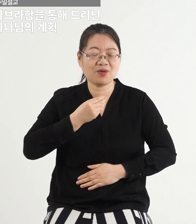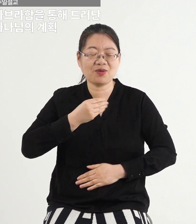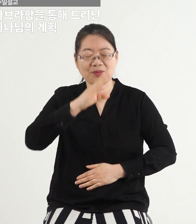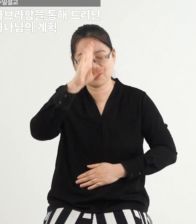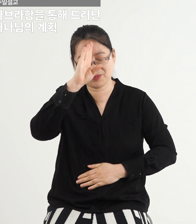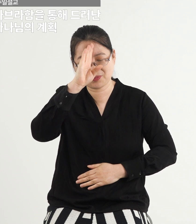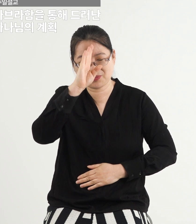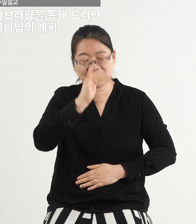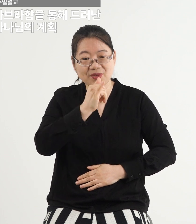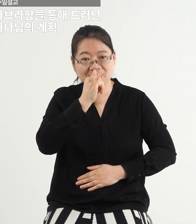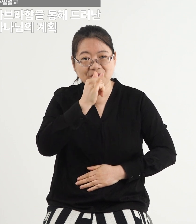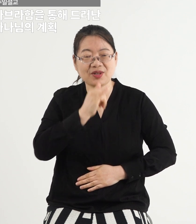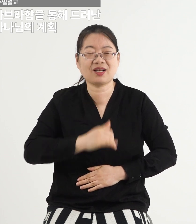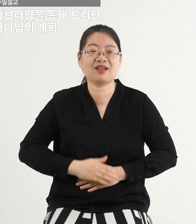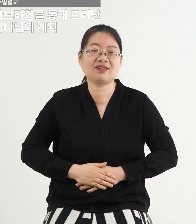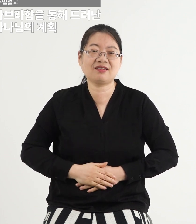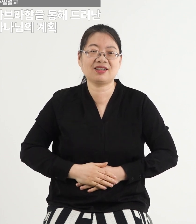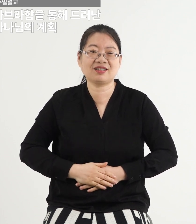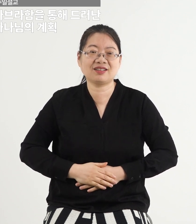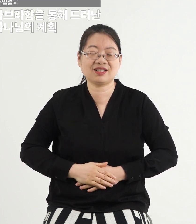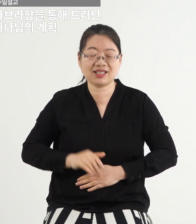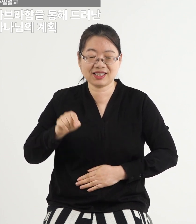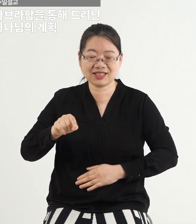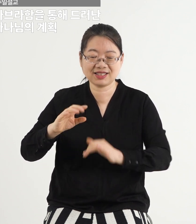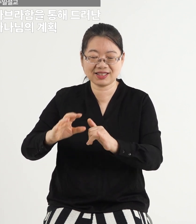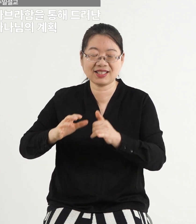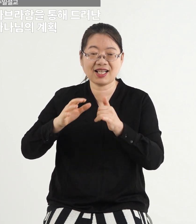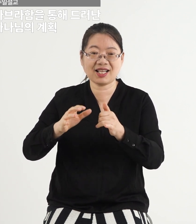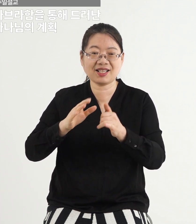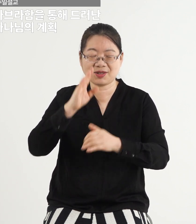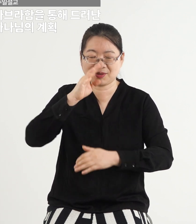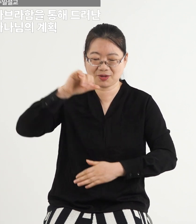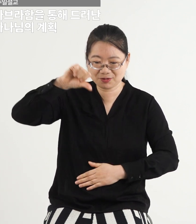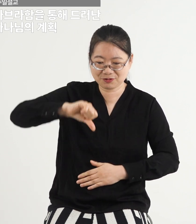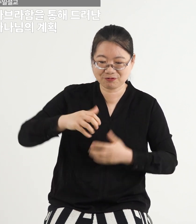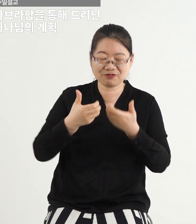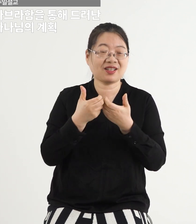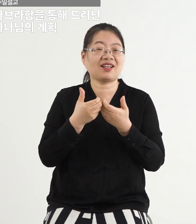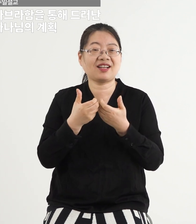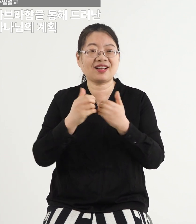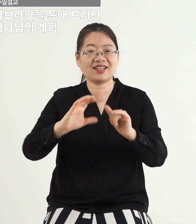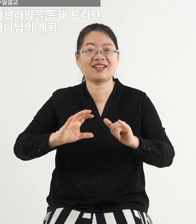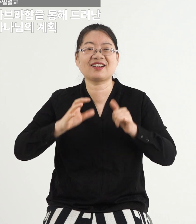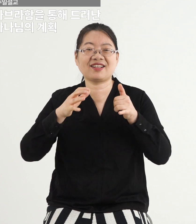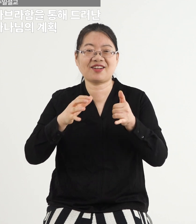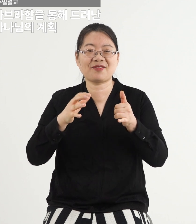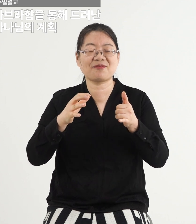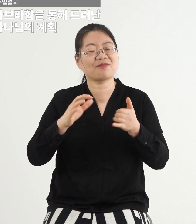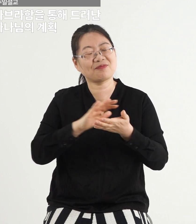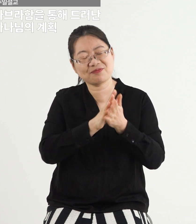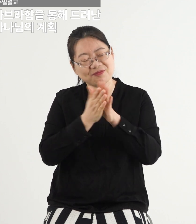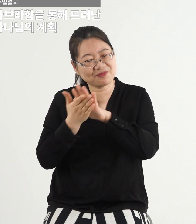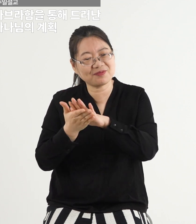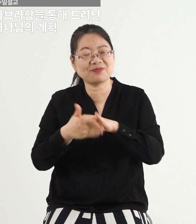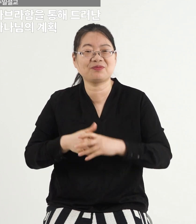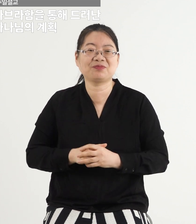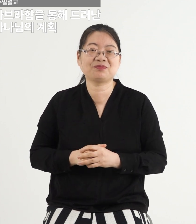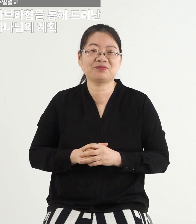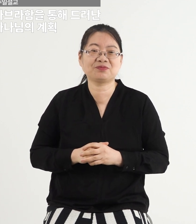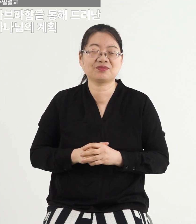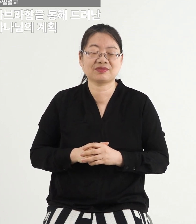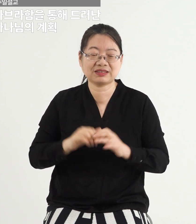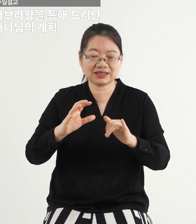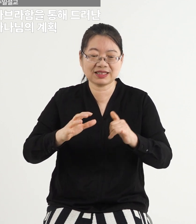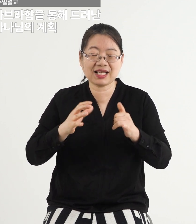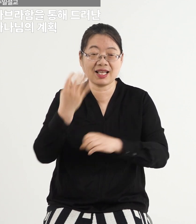병이 들고 이 땅은 저주가 가득한 세상으로 바뀌고 말았습니다. 그래서